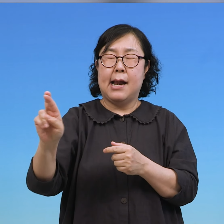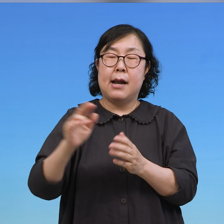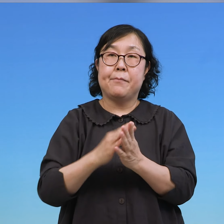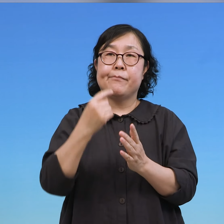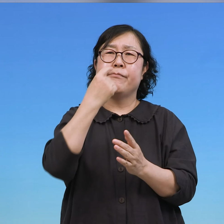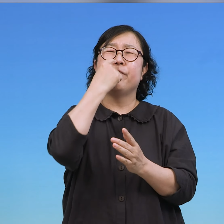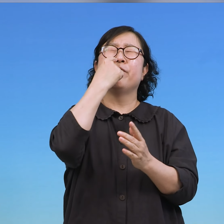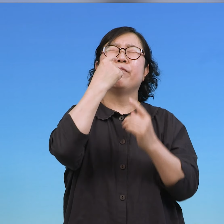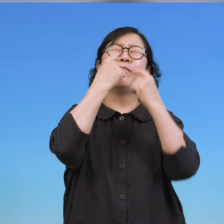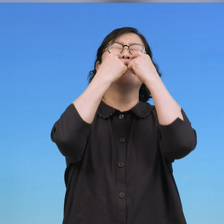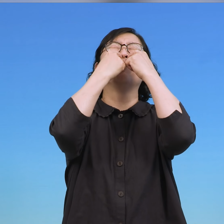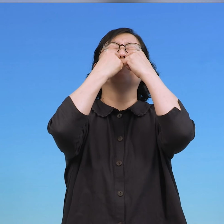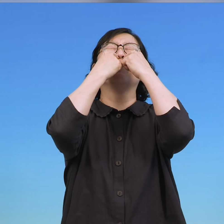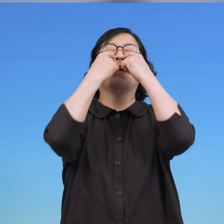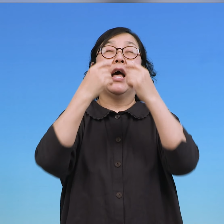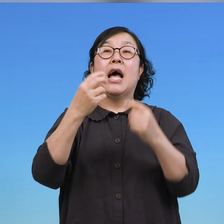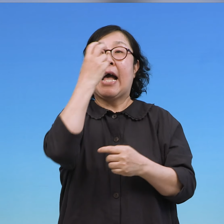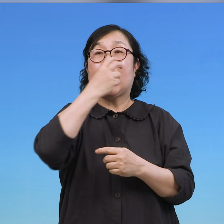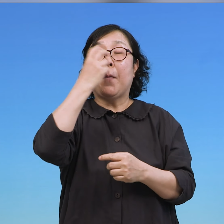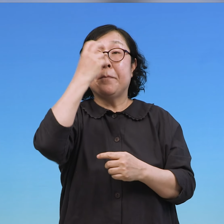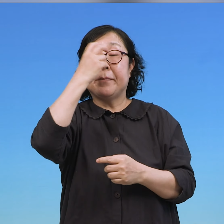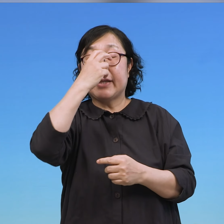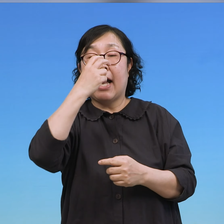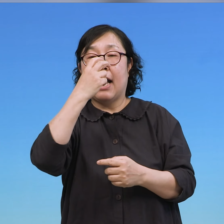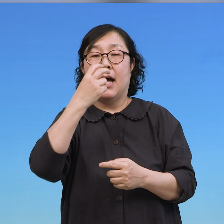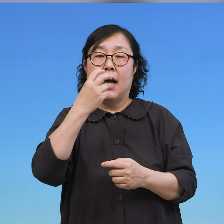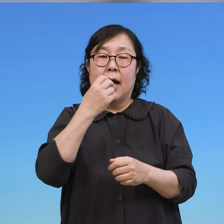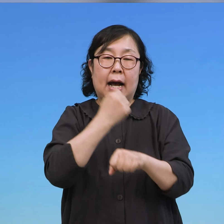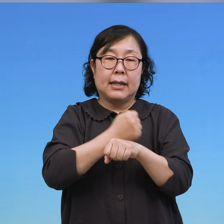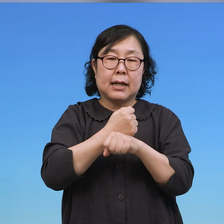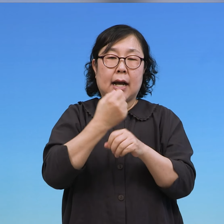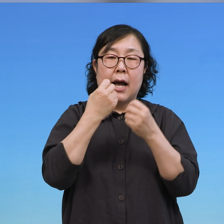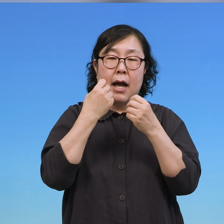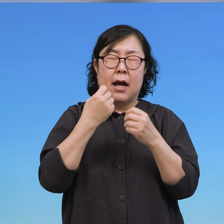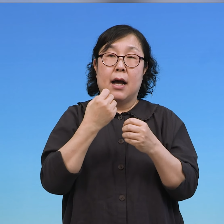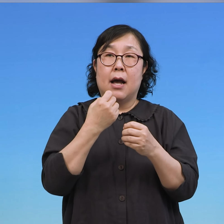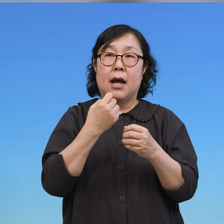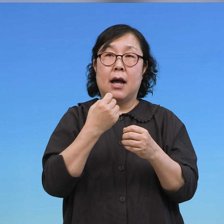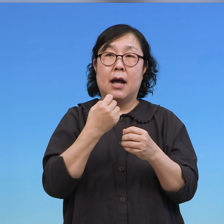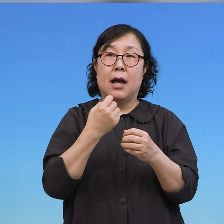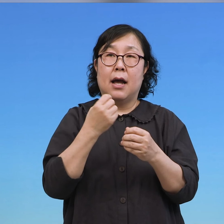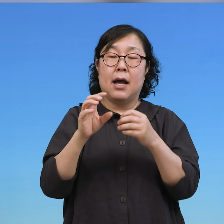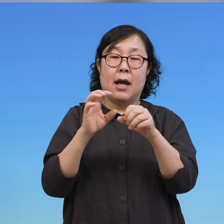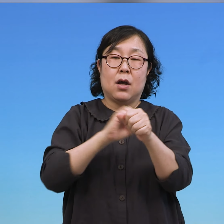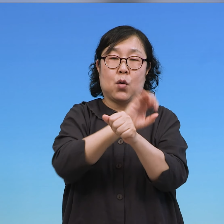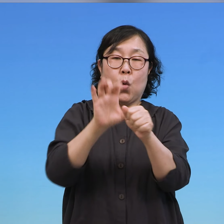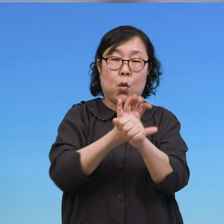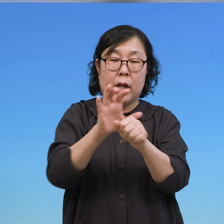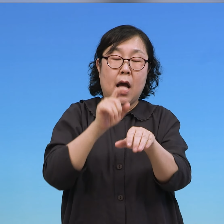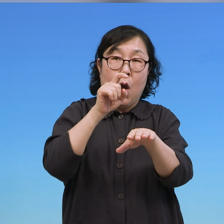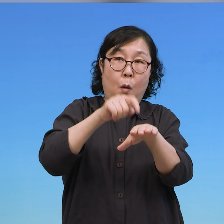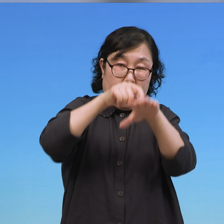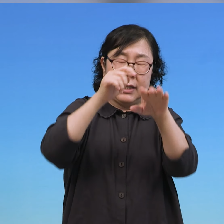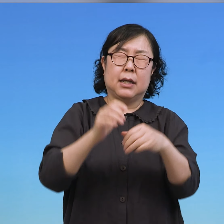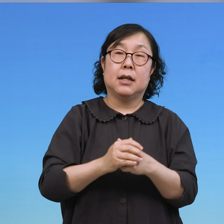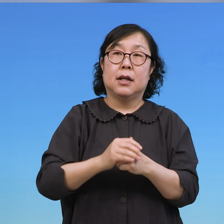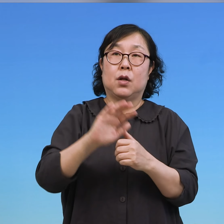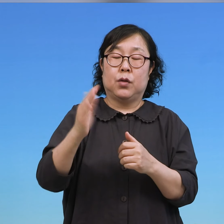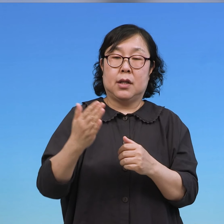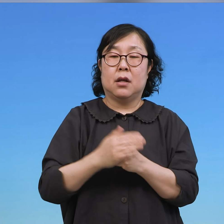확진이 됐다고. 그래서 저는요, 그 소리 듣자마자 바로 짐 쌌습니다. 이제 2번째 하니까 좀 익숙해져